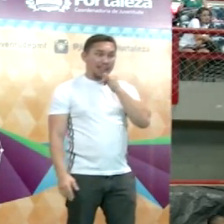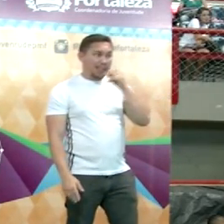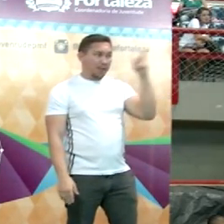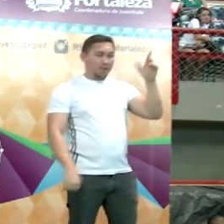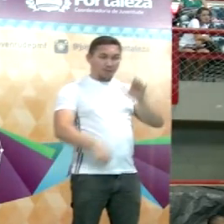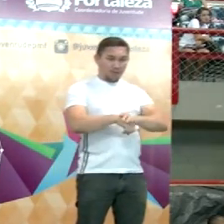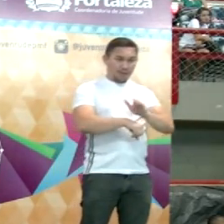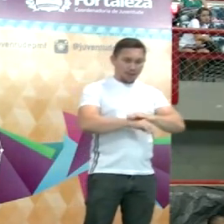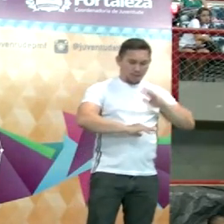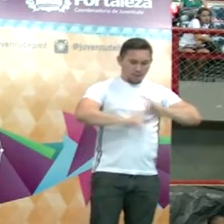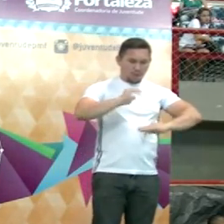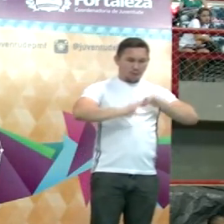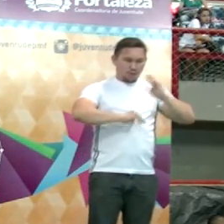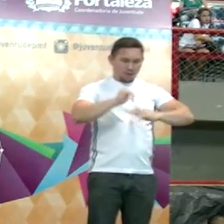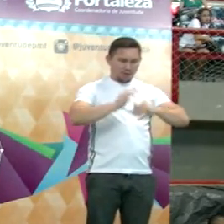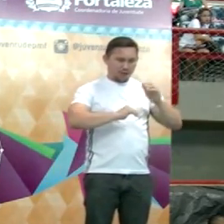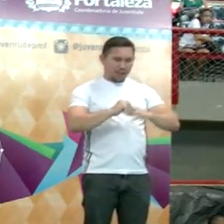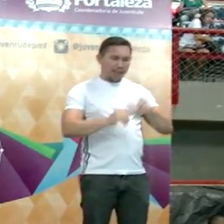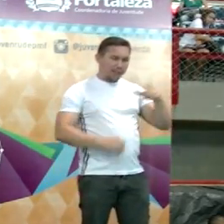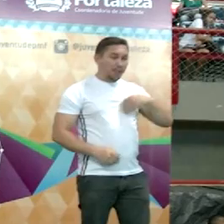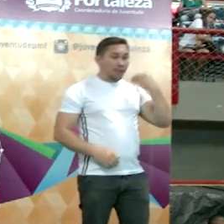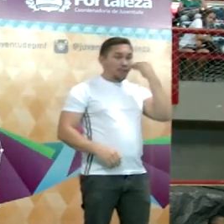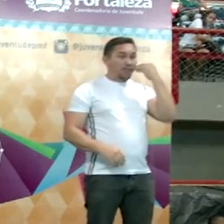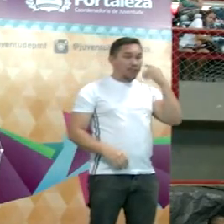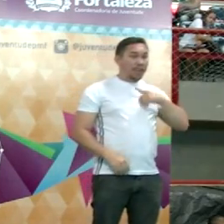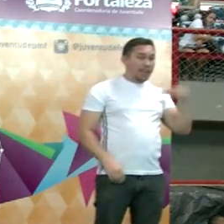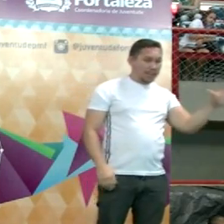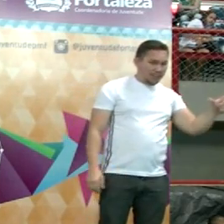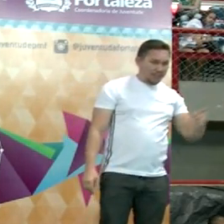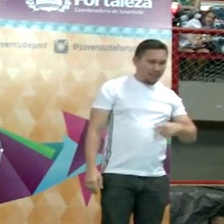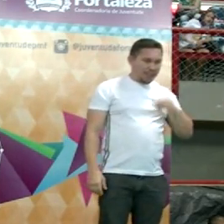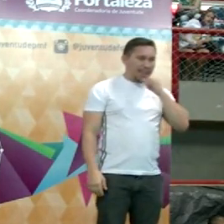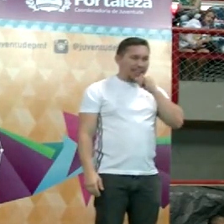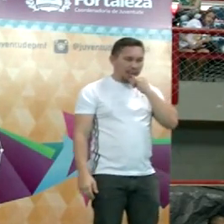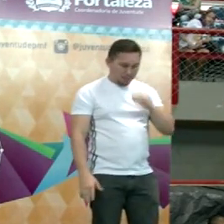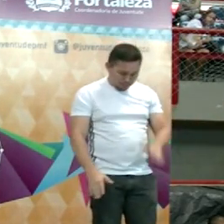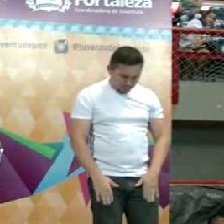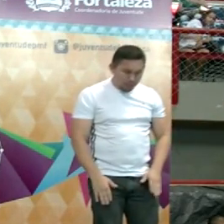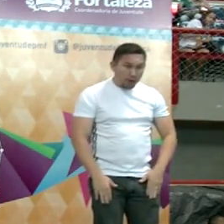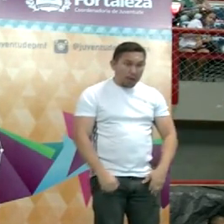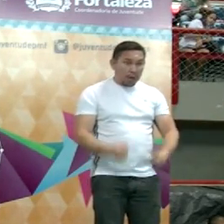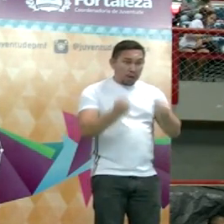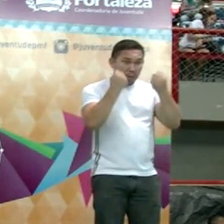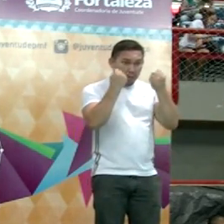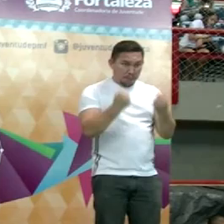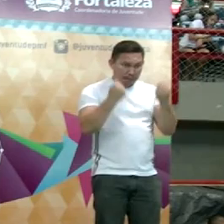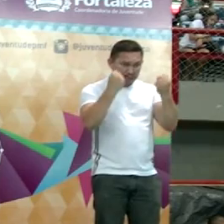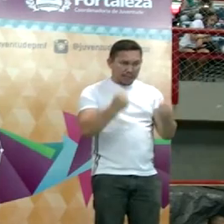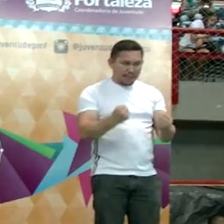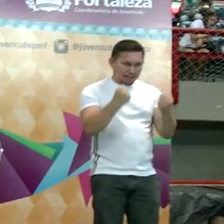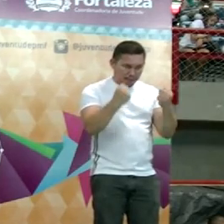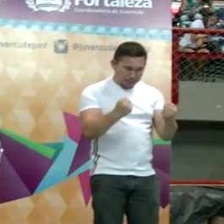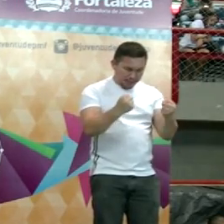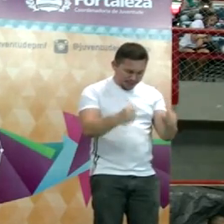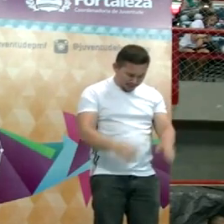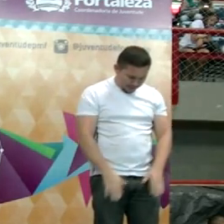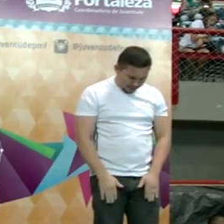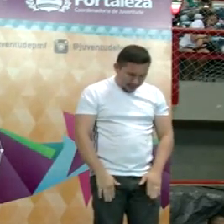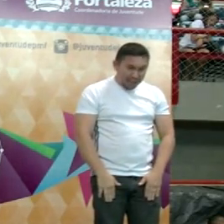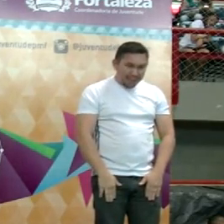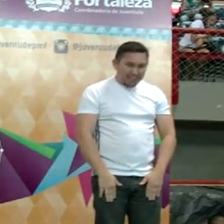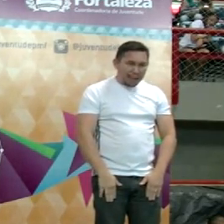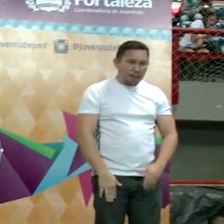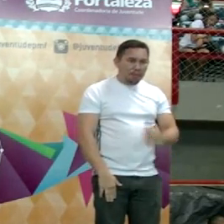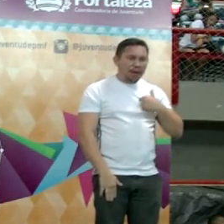funcionários, para eles saberem como é que um idoso sente, o que ele sente quando anda. É por isso que tem um que anda arrastando assim os pés,